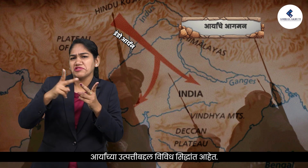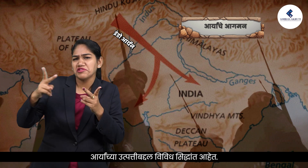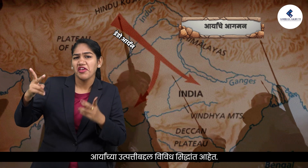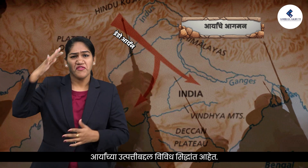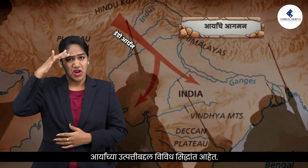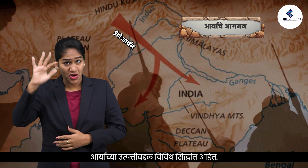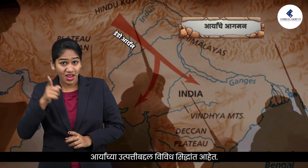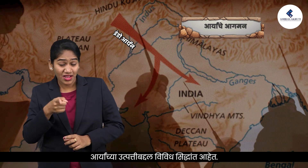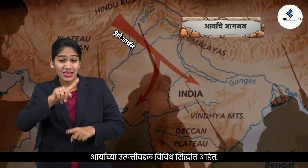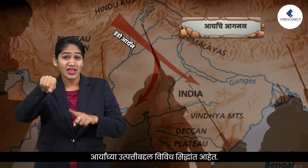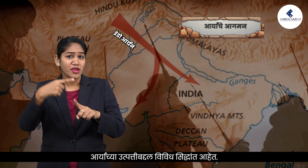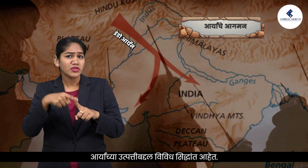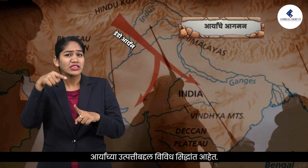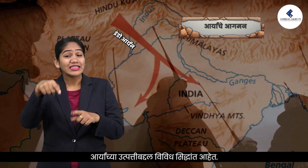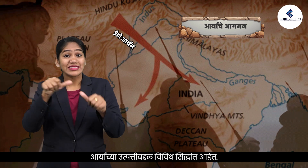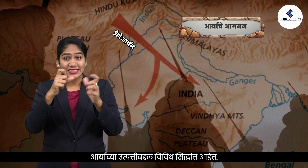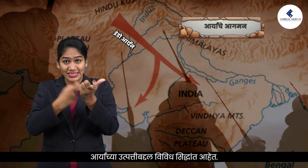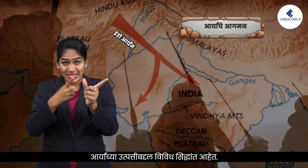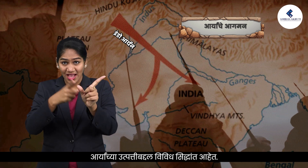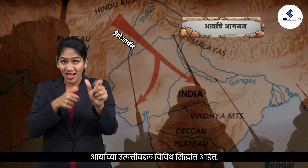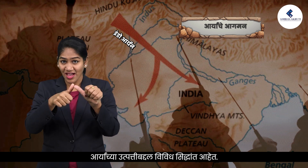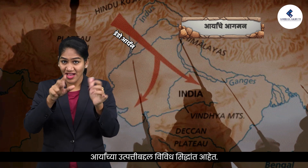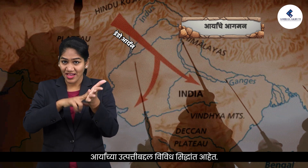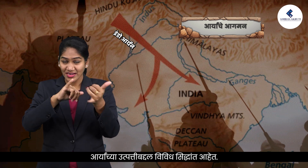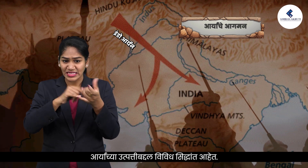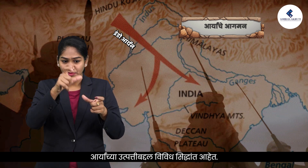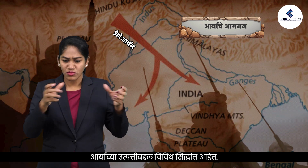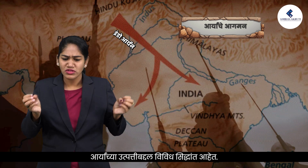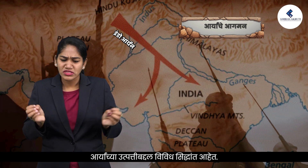आर्यांच्या उत्पत्तीबद्दल विविध सिद्धांत आहेत.